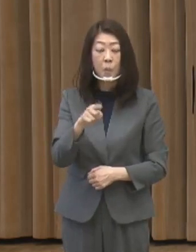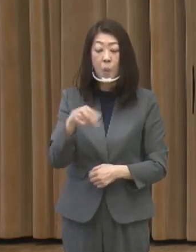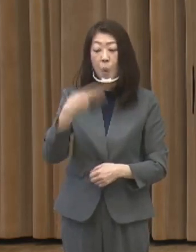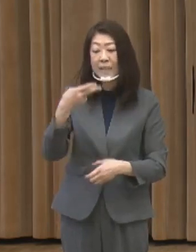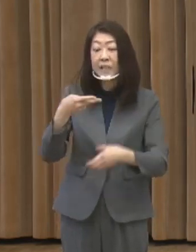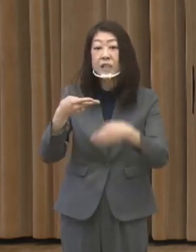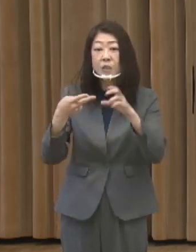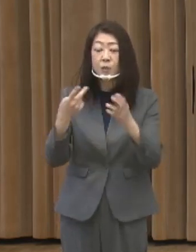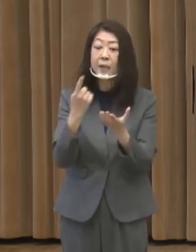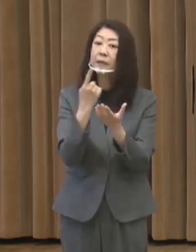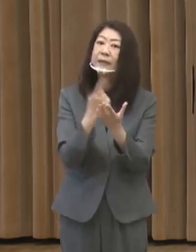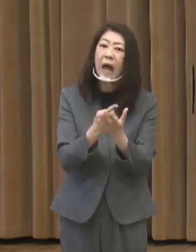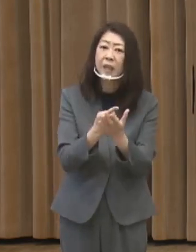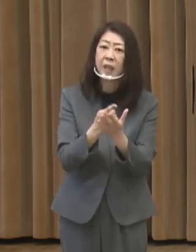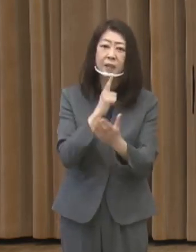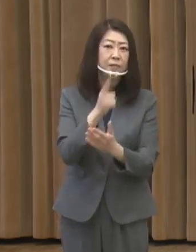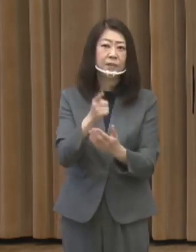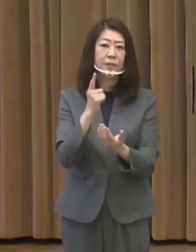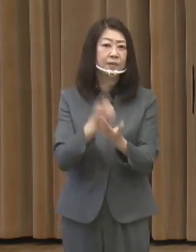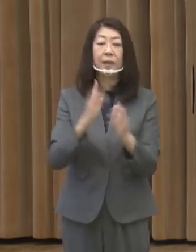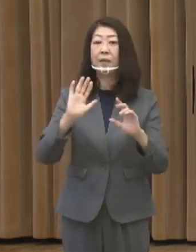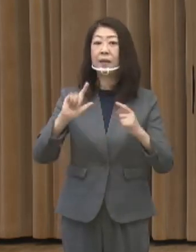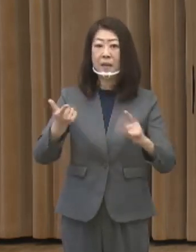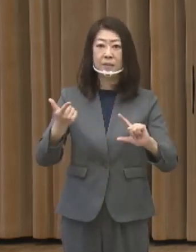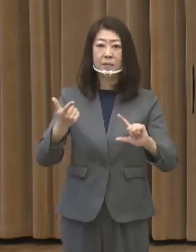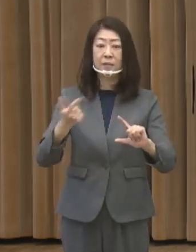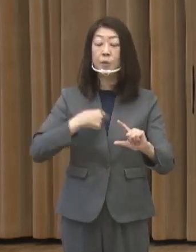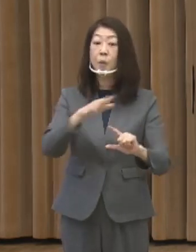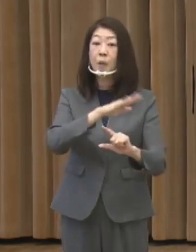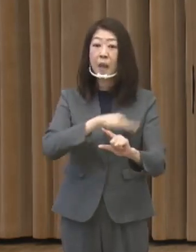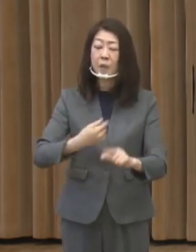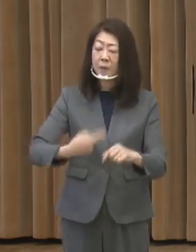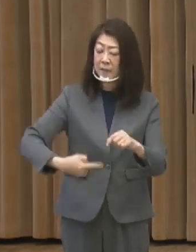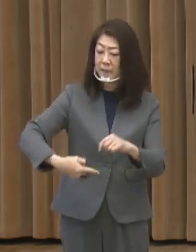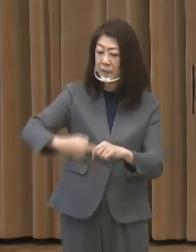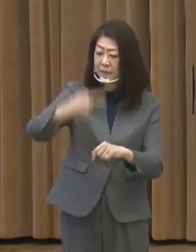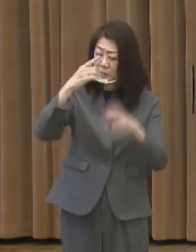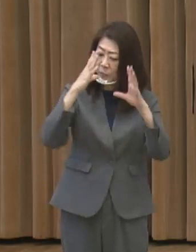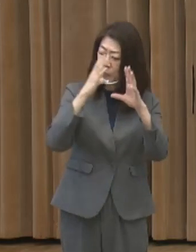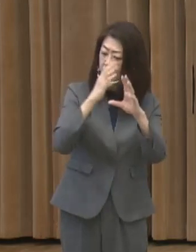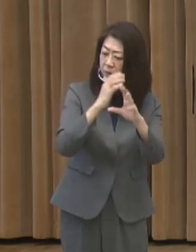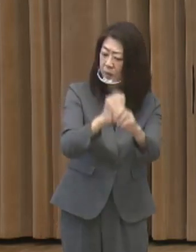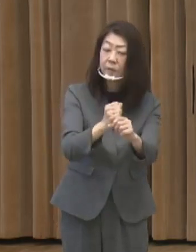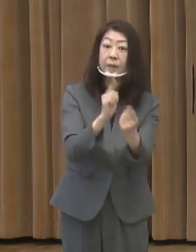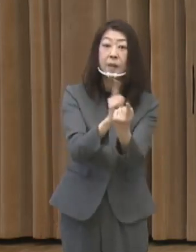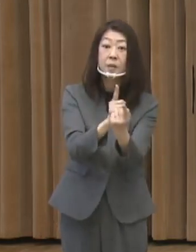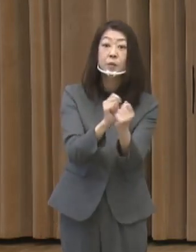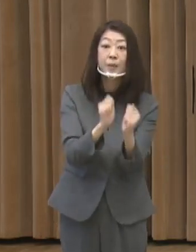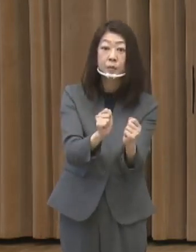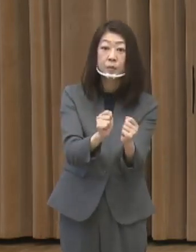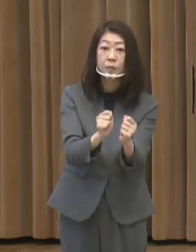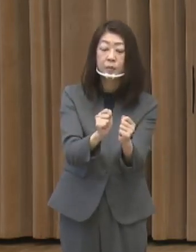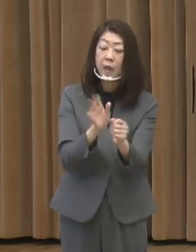かりというのは間違いだと思います。我々が最も力を入れてきて、そして協力金とは積んでませんけれ